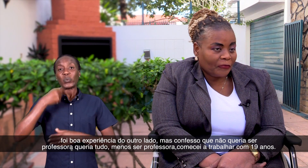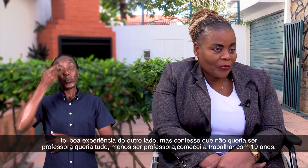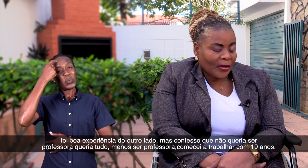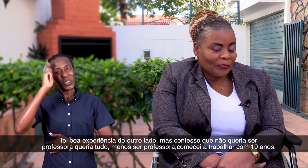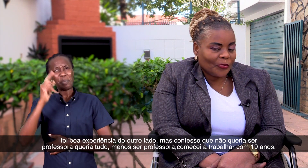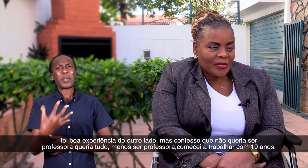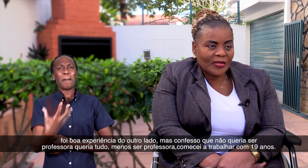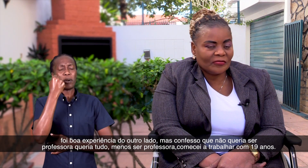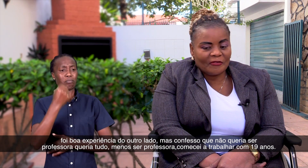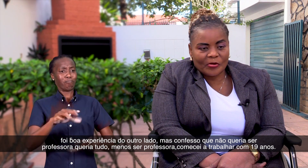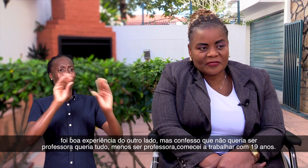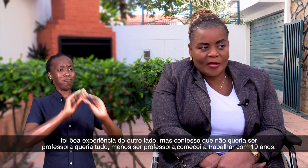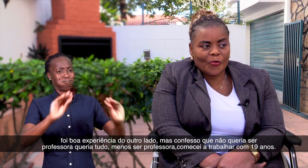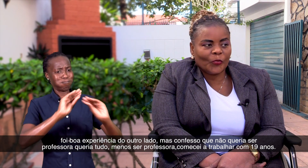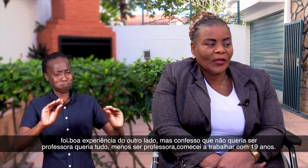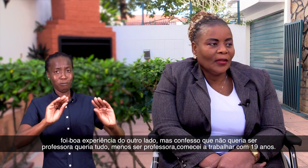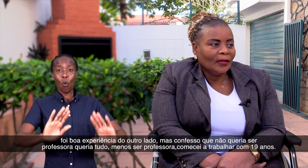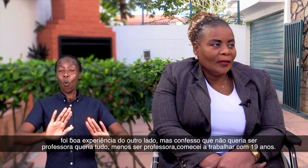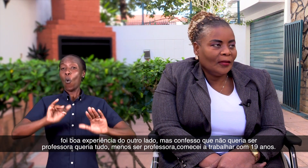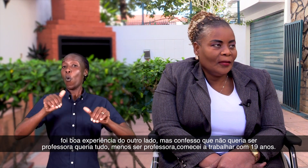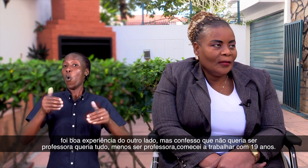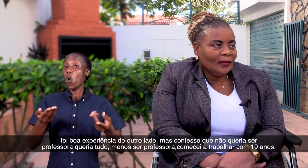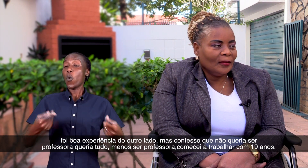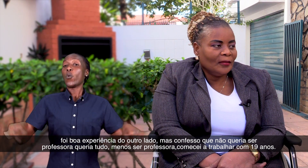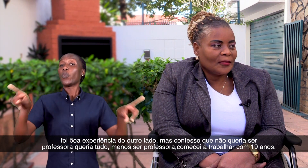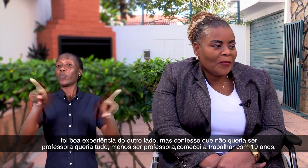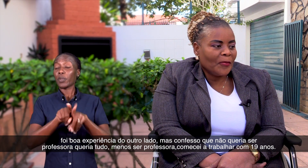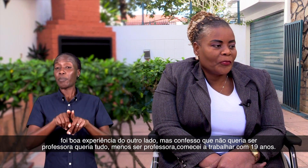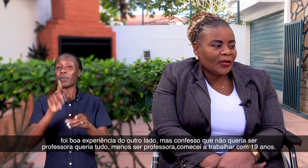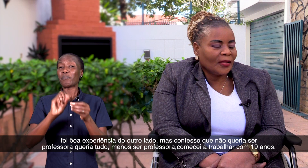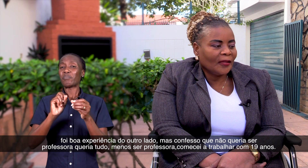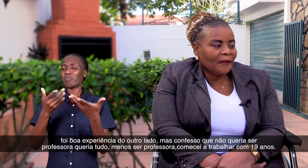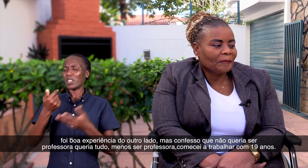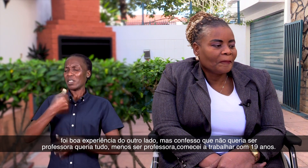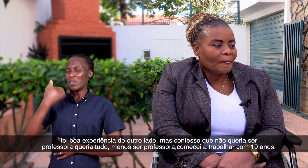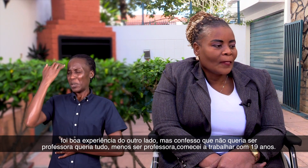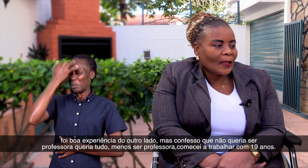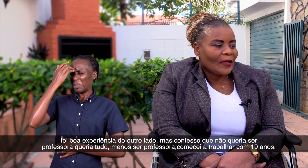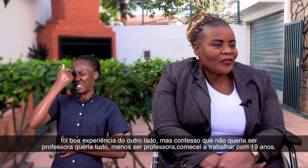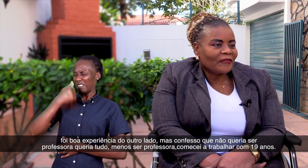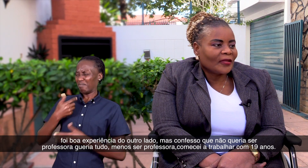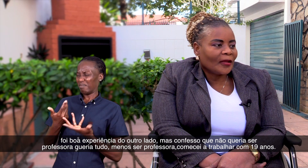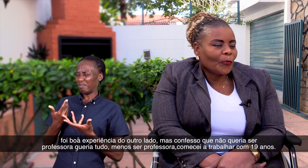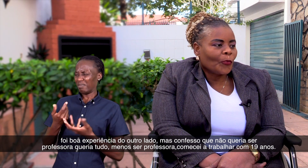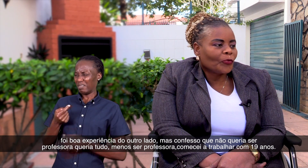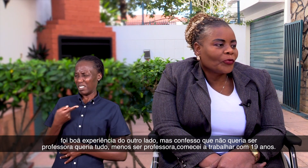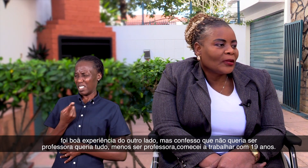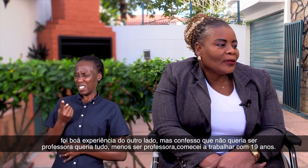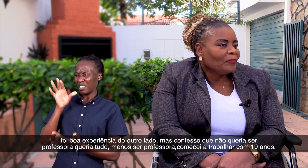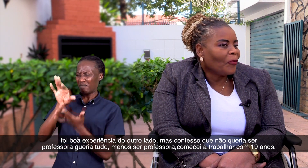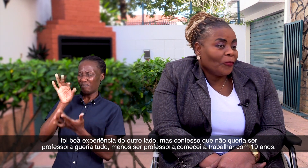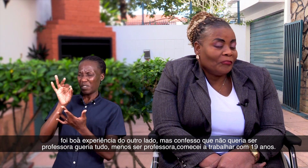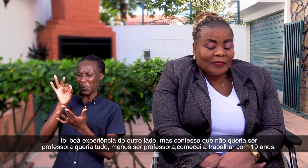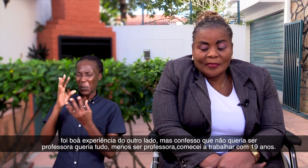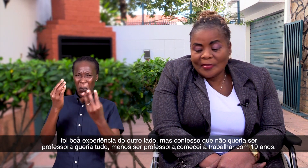ser professora. Não sabia se tinha vocação e também porque achava que era um curso